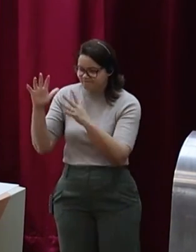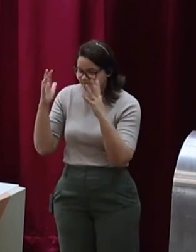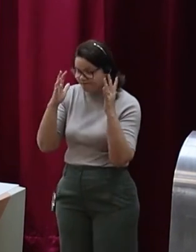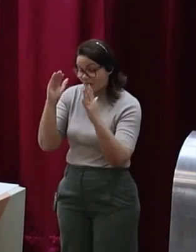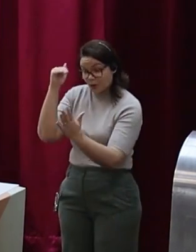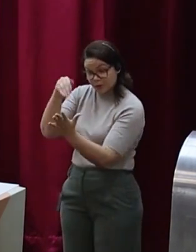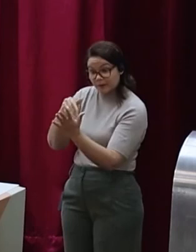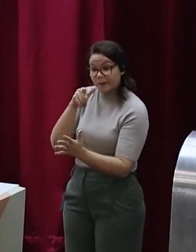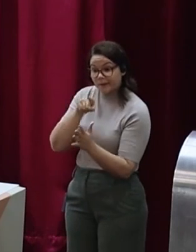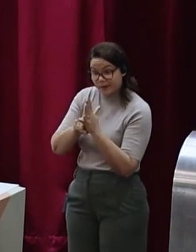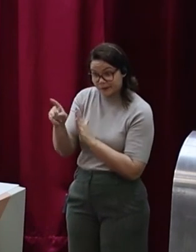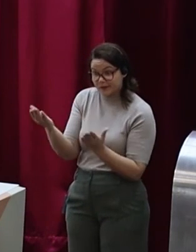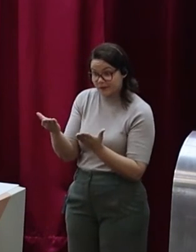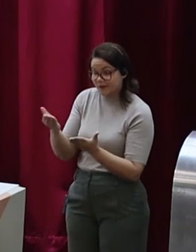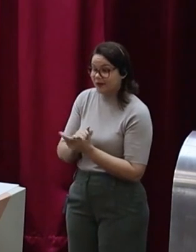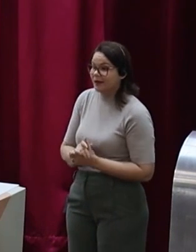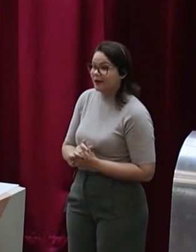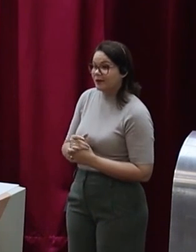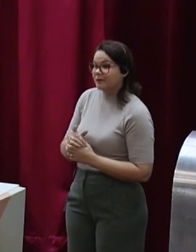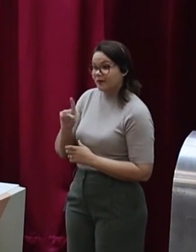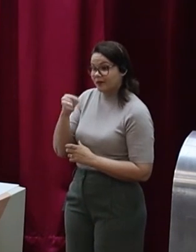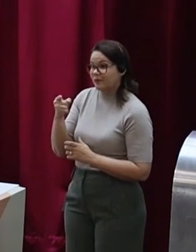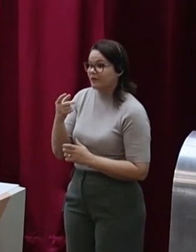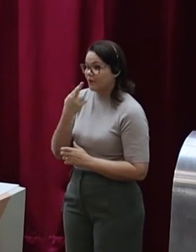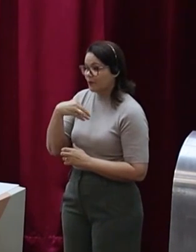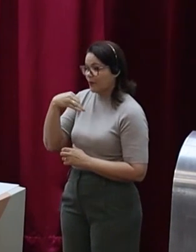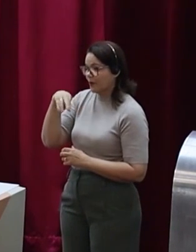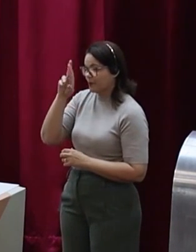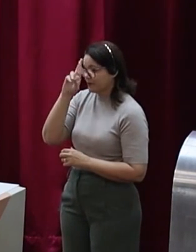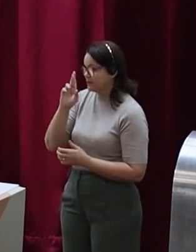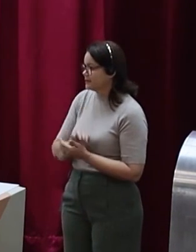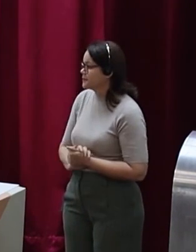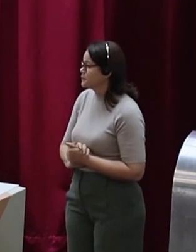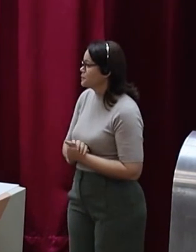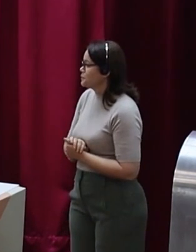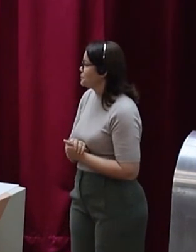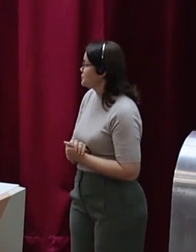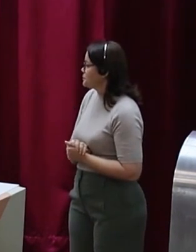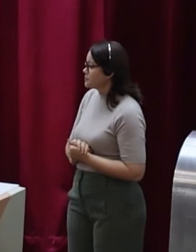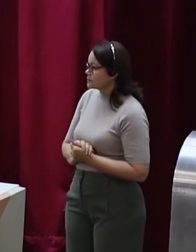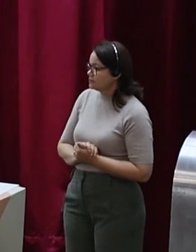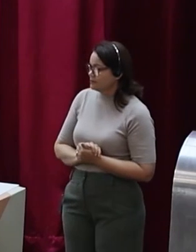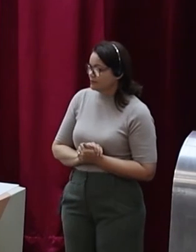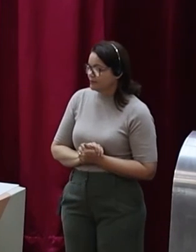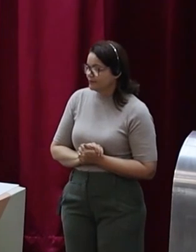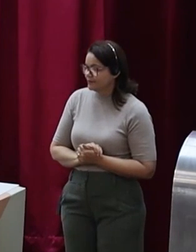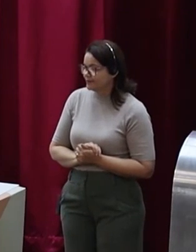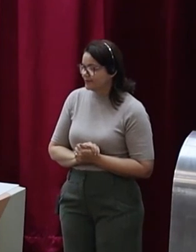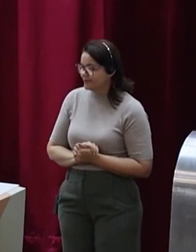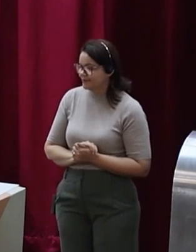A última pergunta, para a gente ir para o almoço depois. Essa orientanda, né? Orientanda do